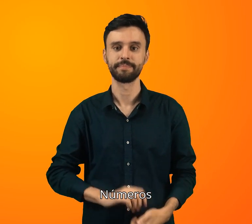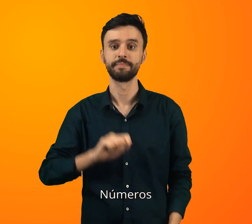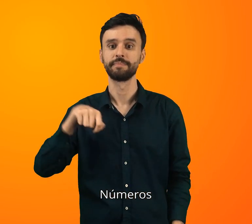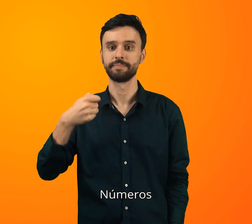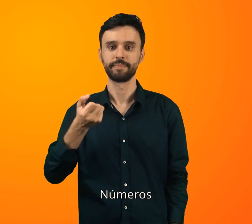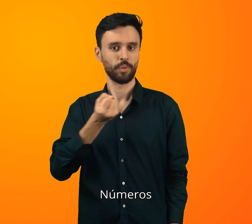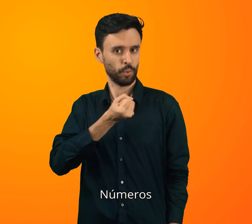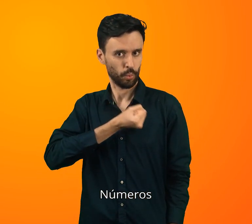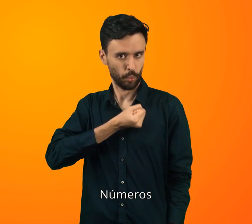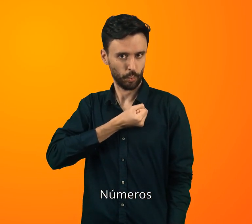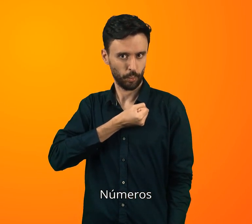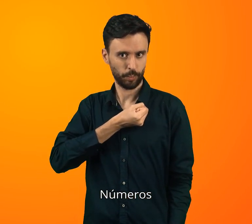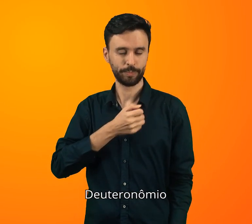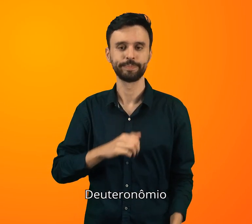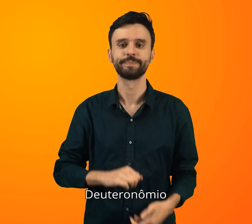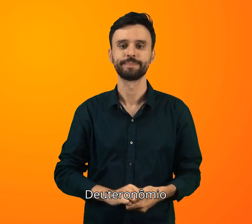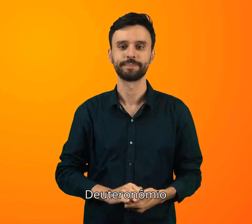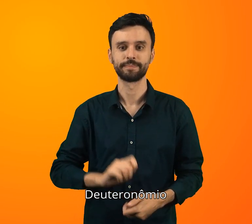Números.